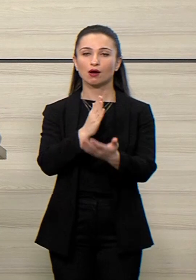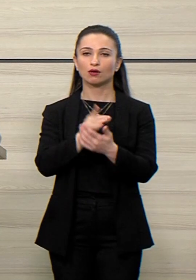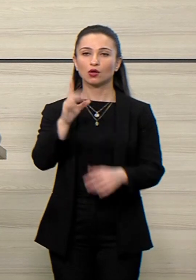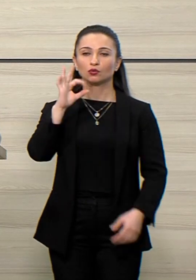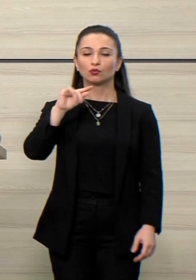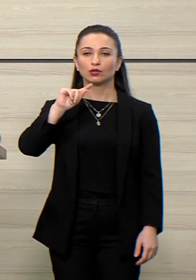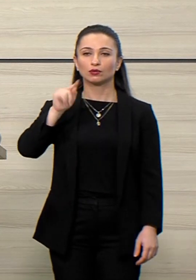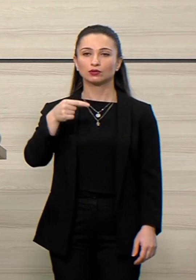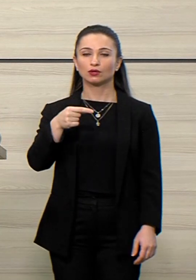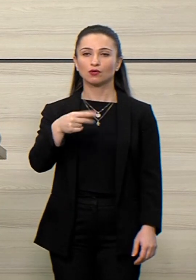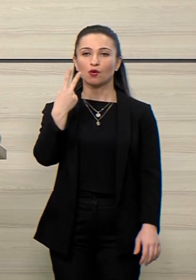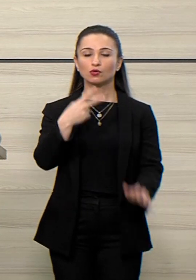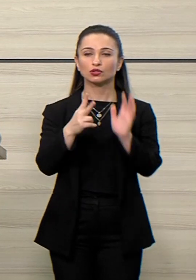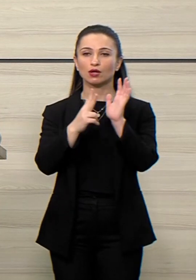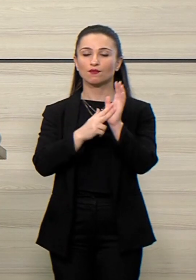არის